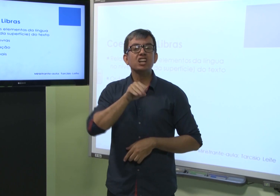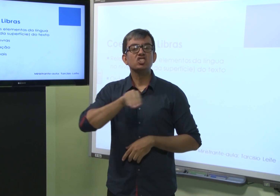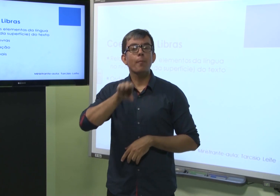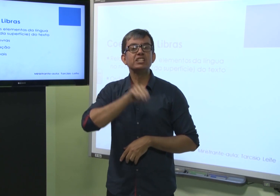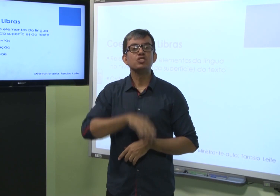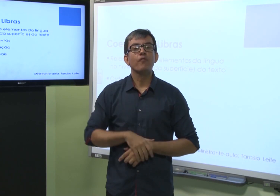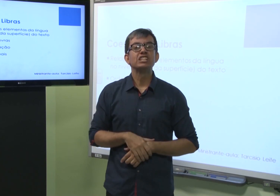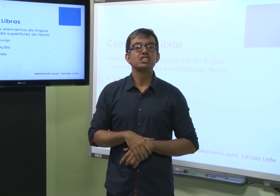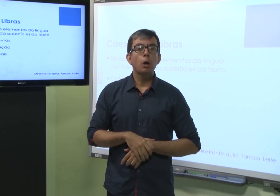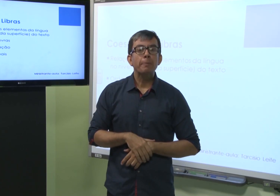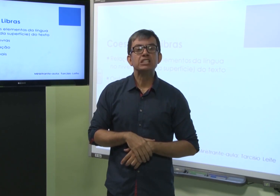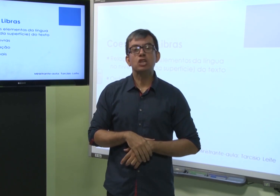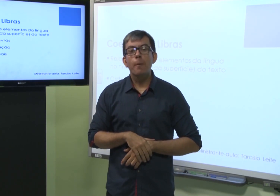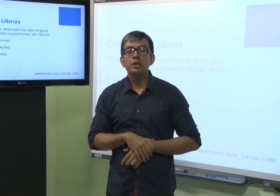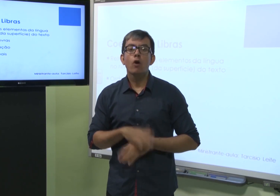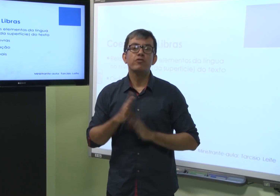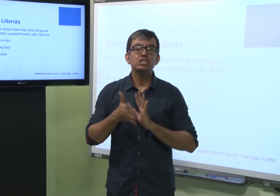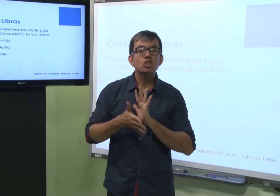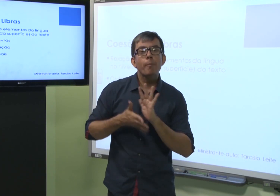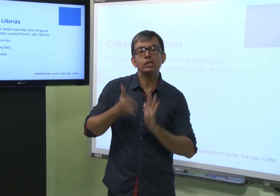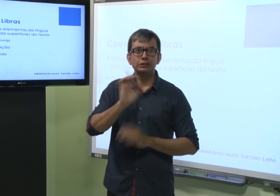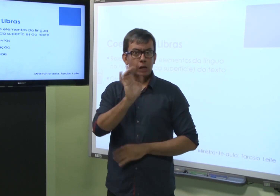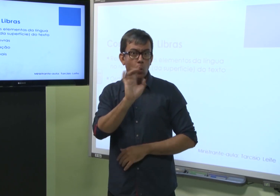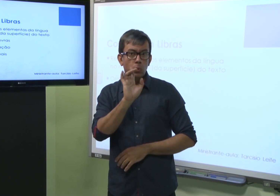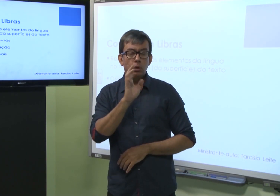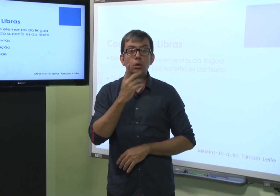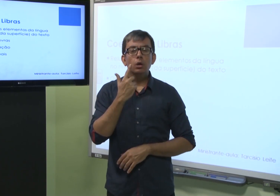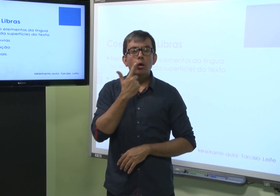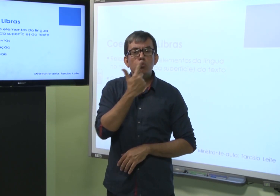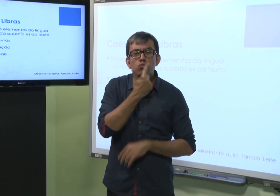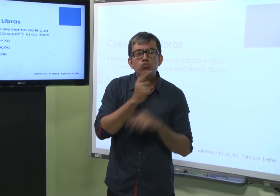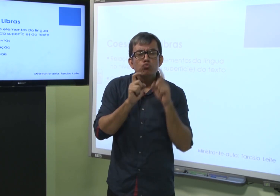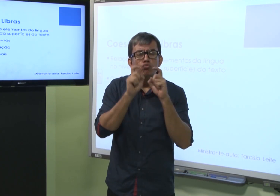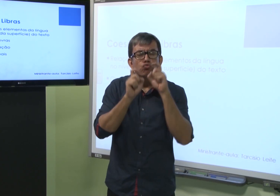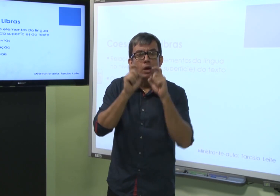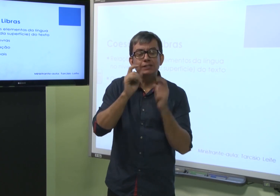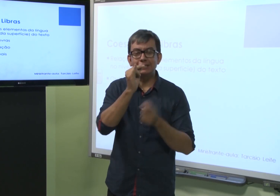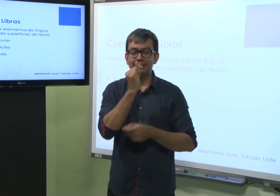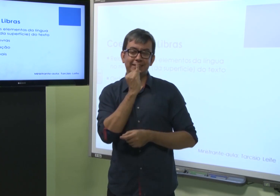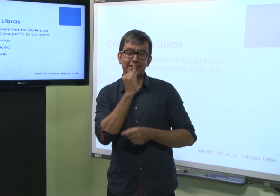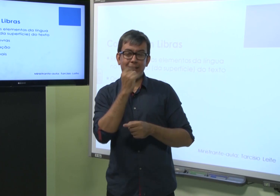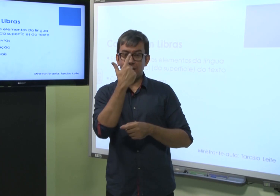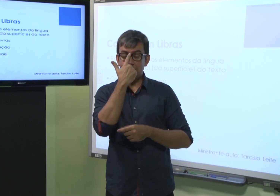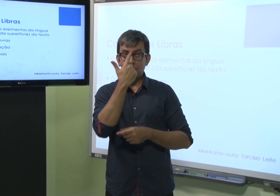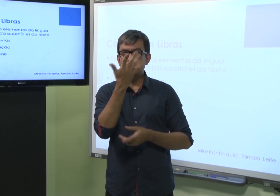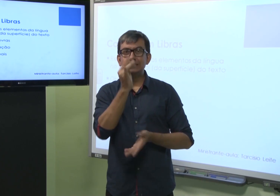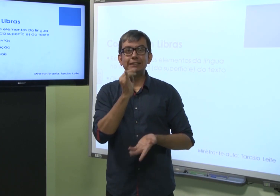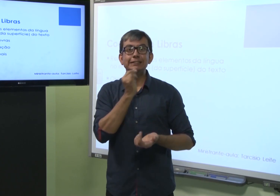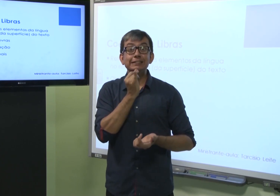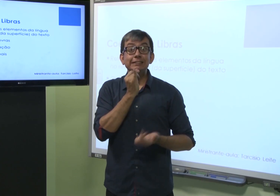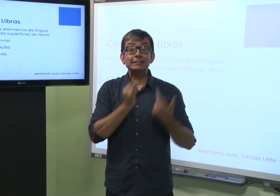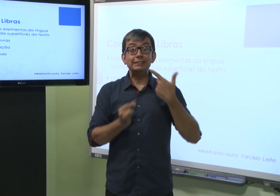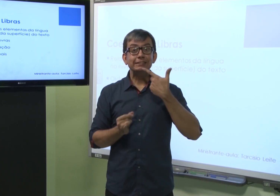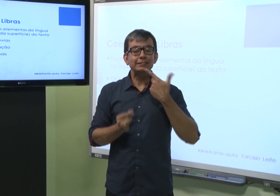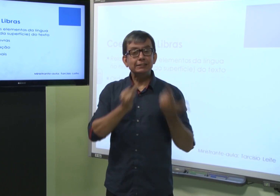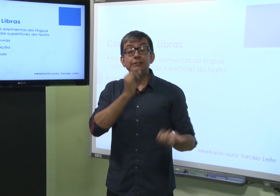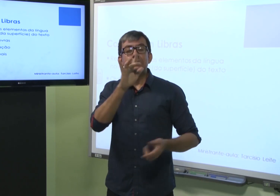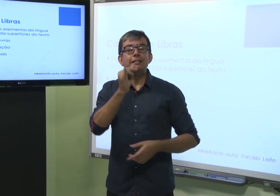também preciso ter expressão com a boca. Não significa que eu vou conversar enquanto eu sinalizo, não.